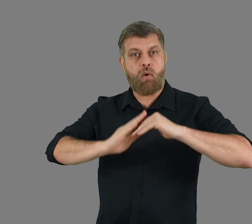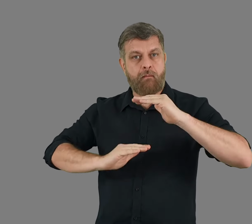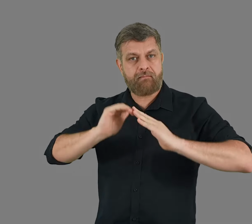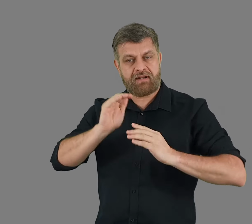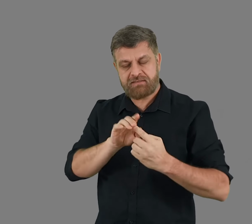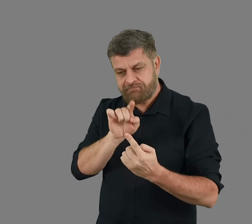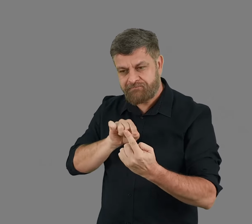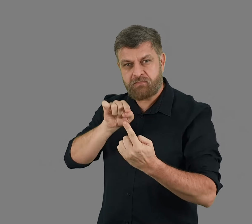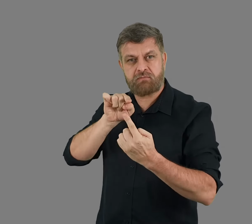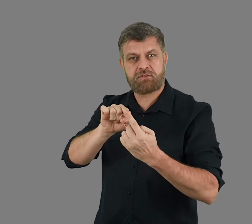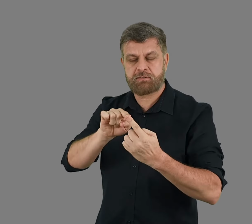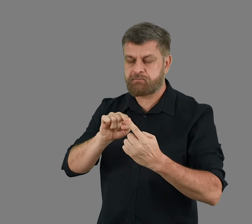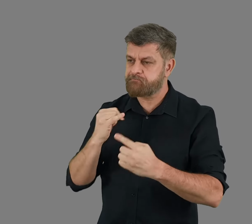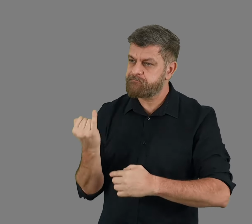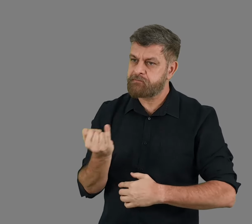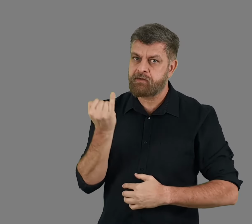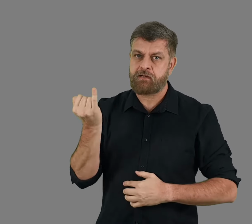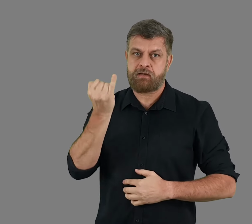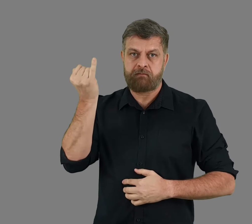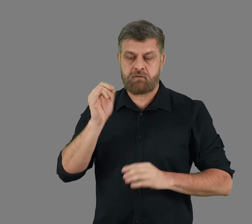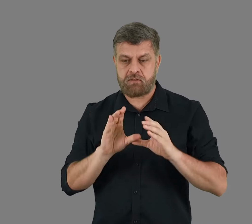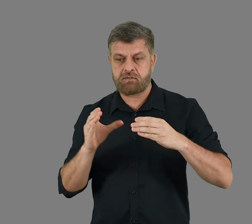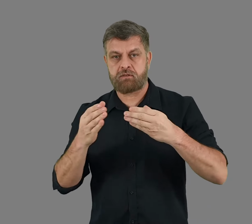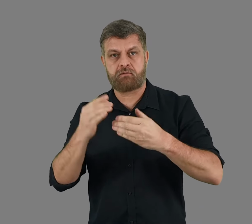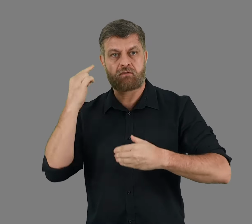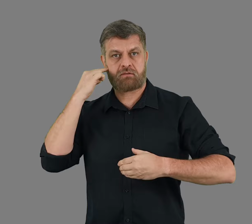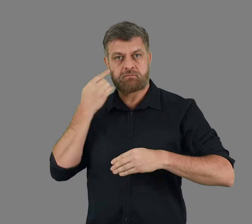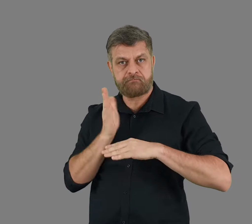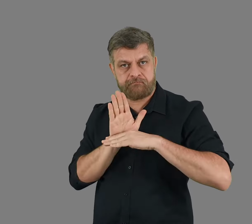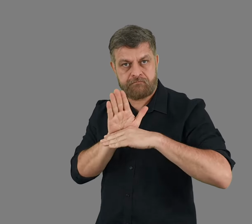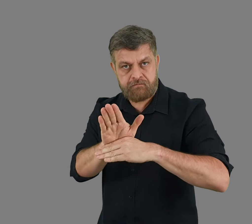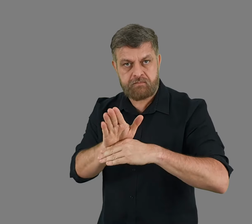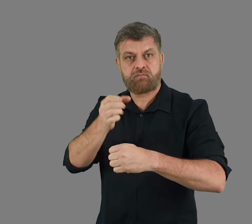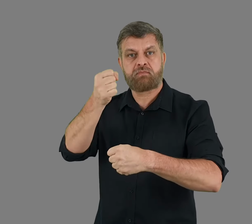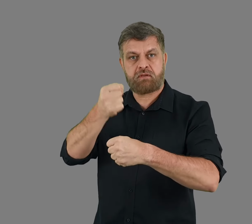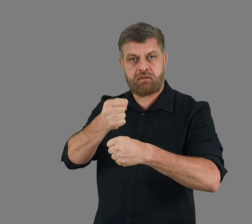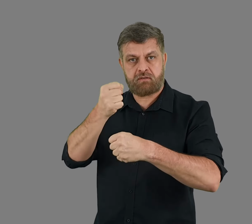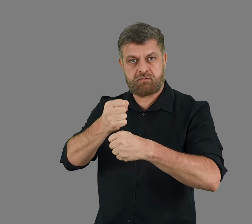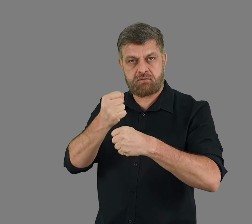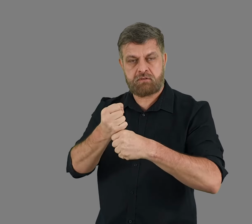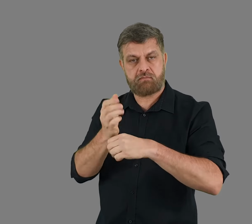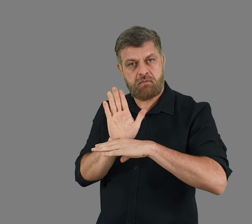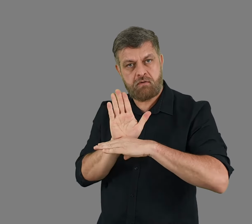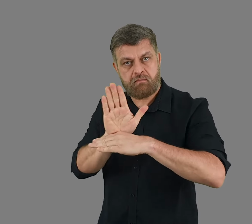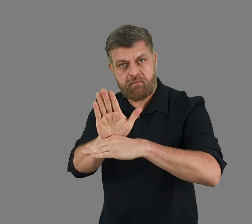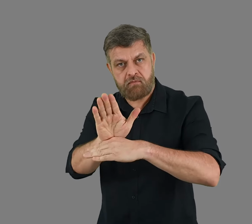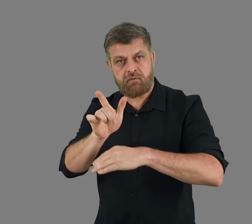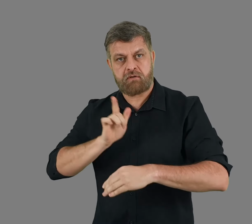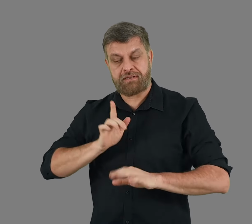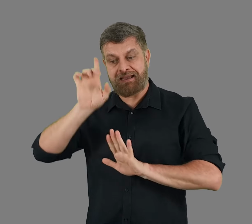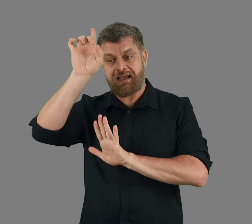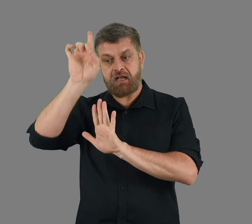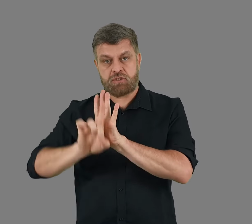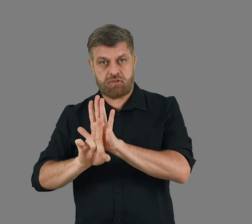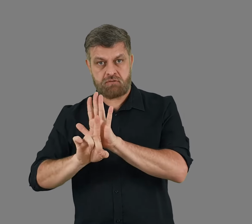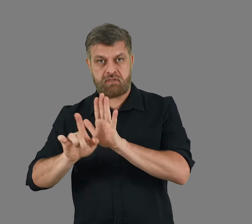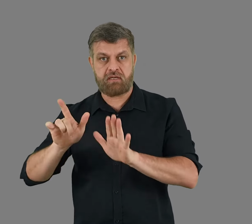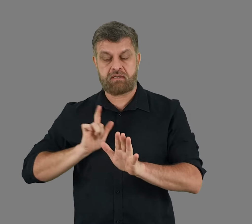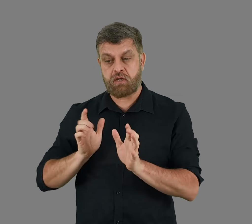e relevantes em defesa da comunidade surda e da SUCAMP, que, a juízo da diretoria executiva e conselho fiscal,